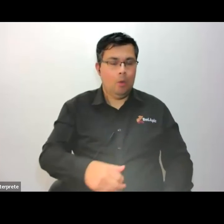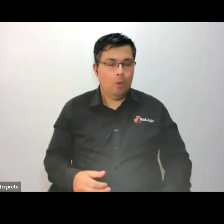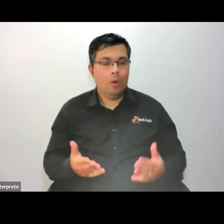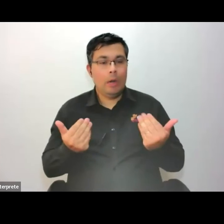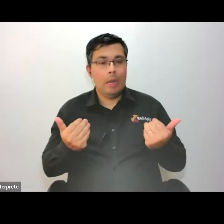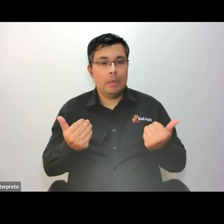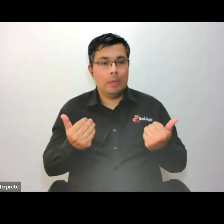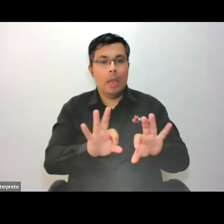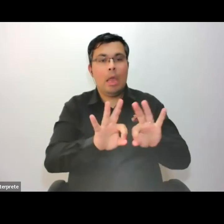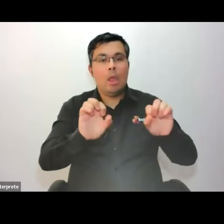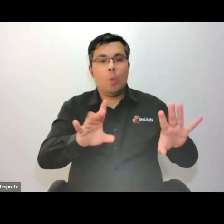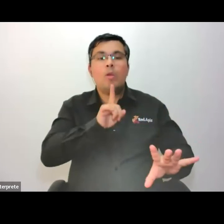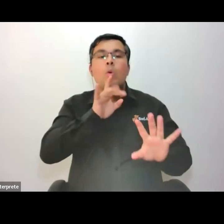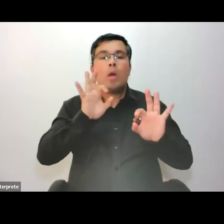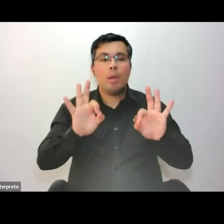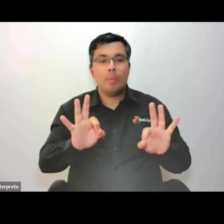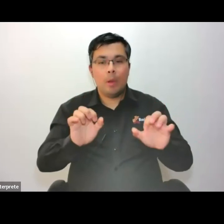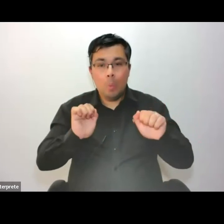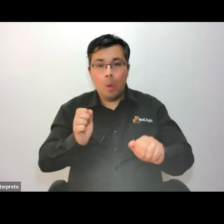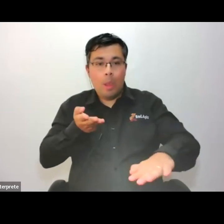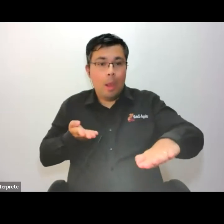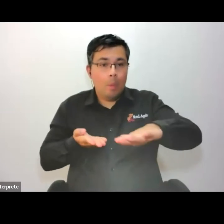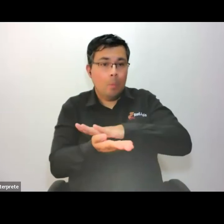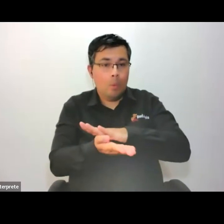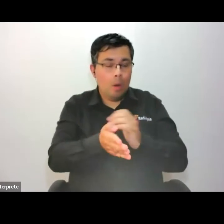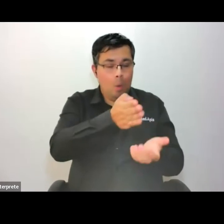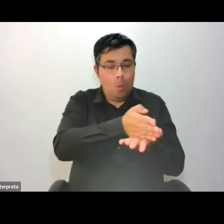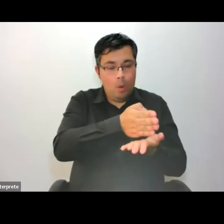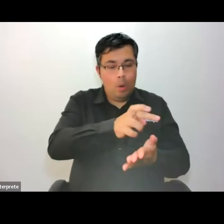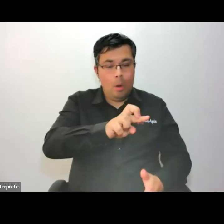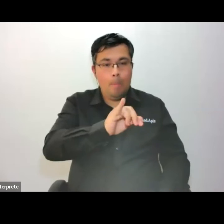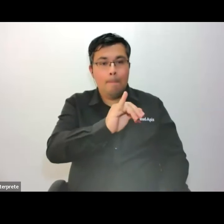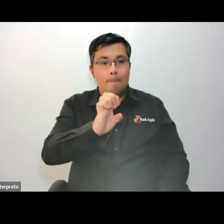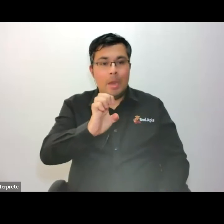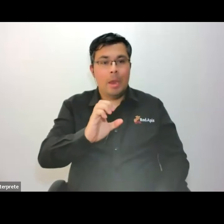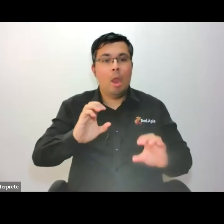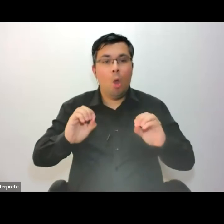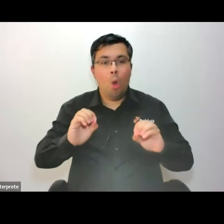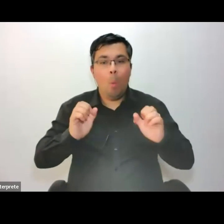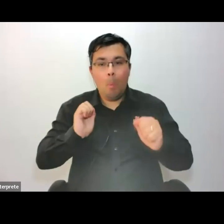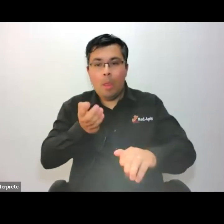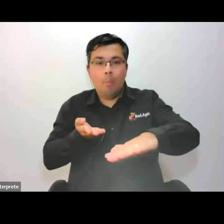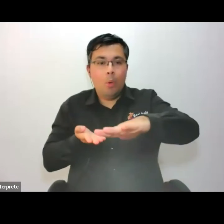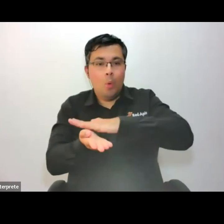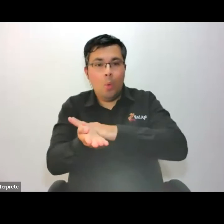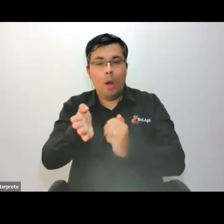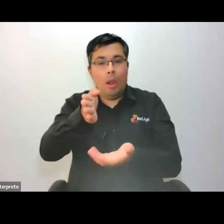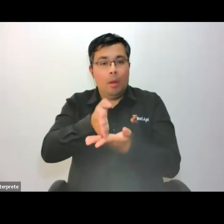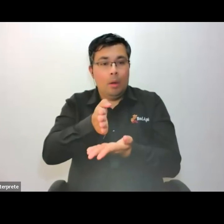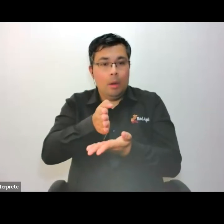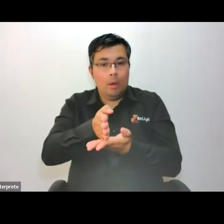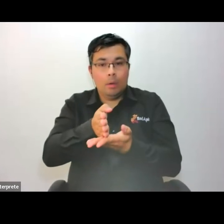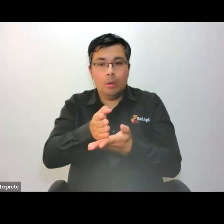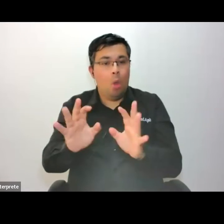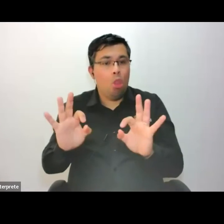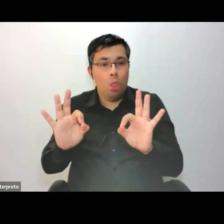tanto postularlo a un establecimiento con PIE o pueden postularlo a establecimientos de educación regular que no cuentan con PIE. Y de